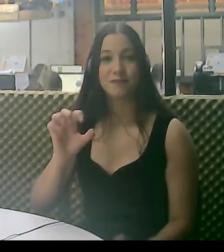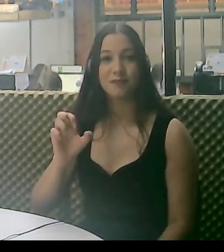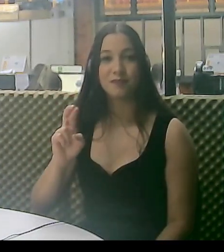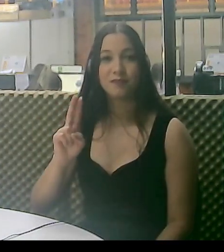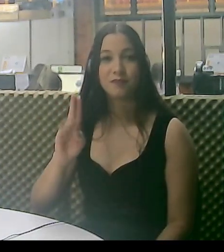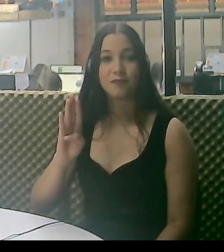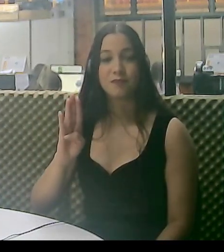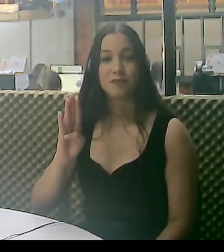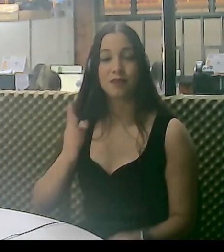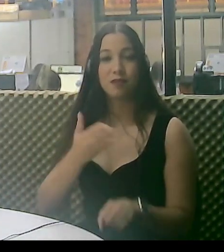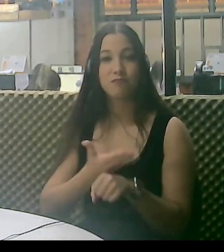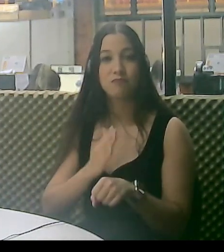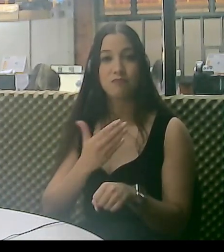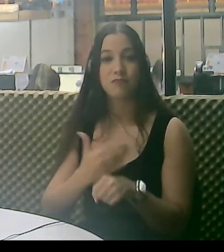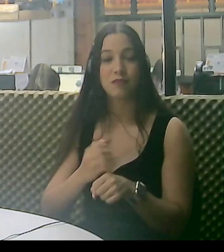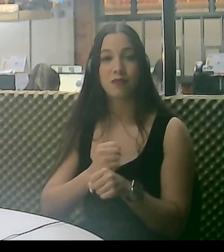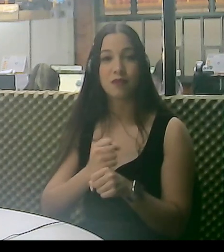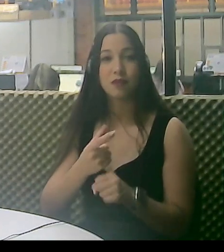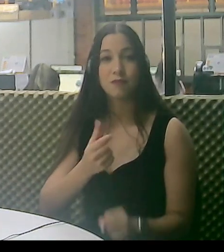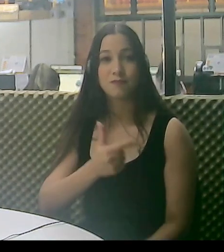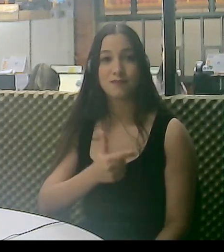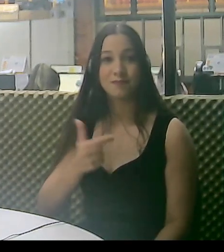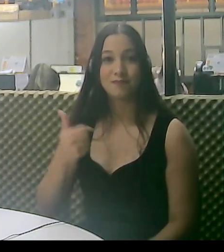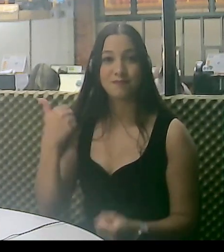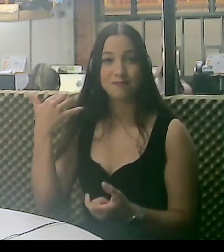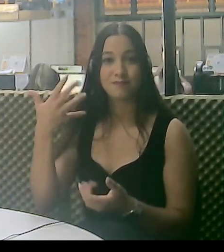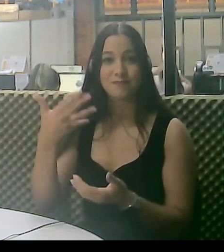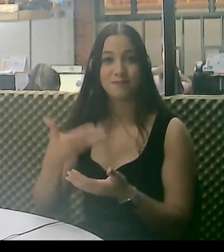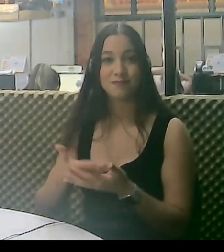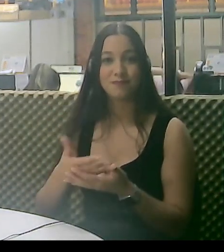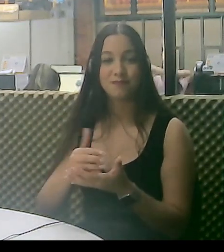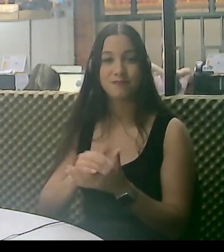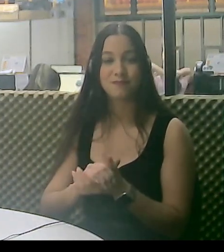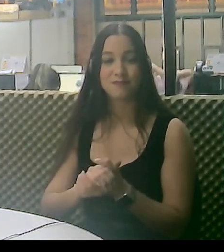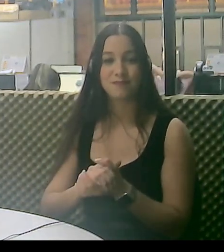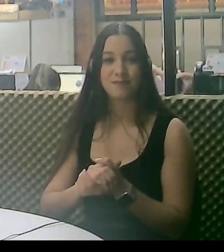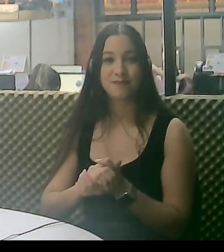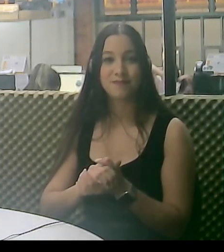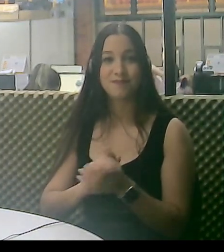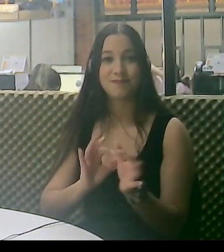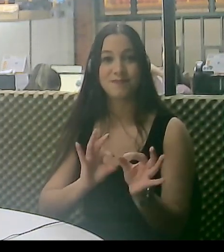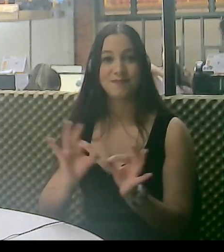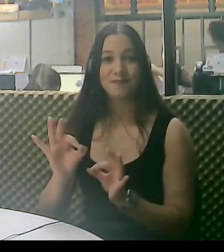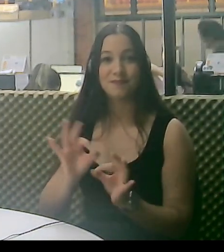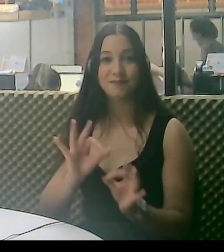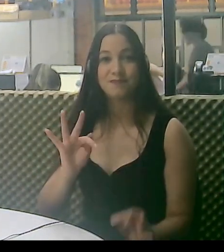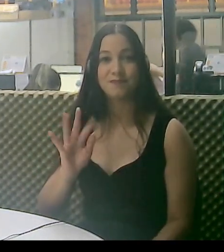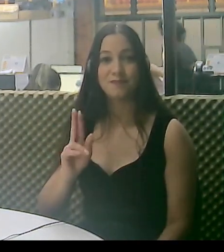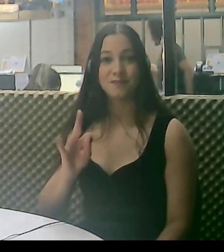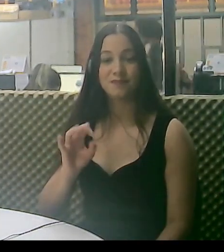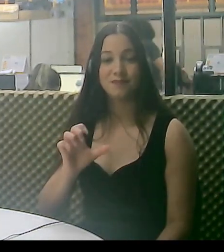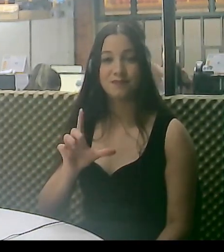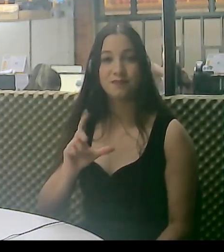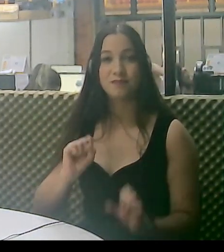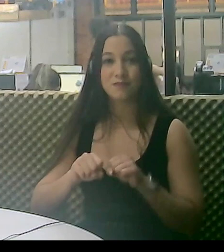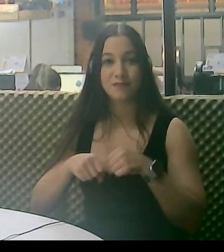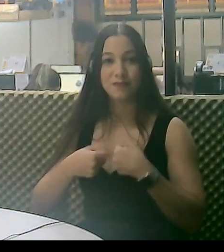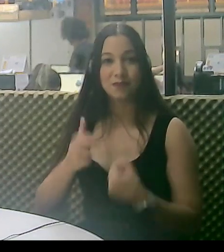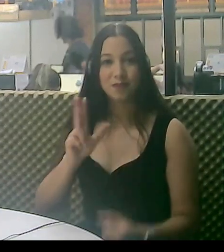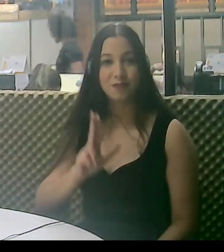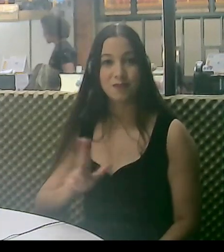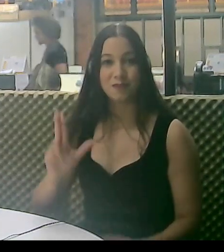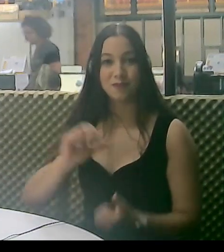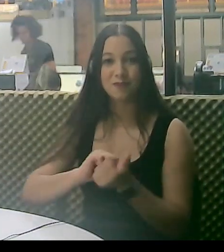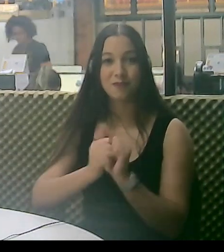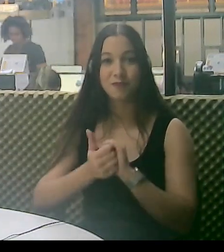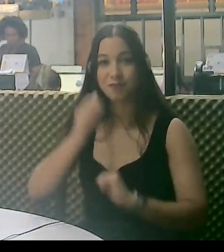balanço das atividades realizadas em 2022. E ainda, projetos da Futel fortalecem o nome de Uberlândia no